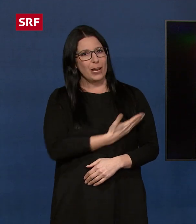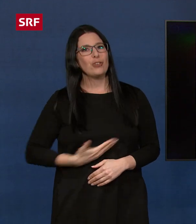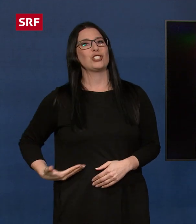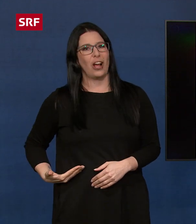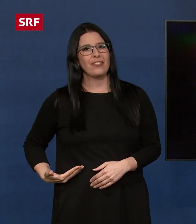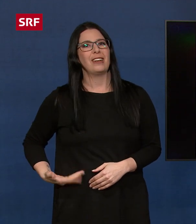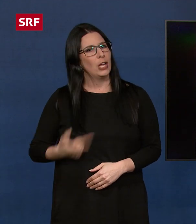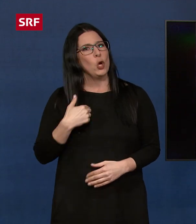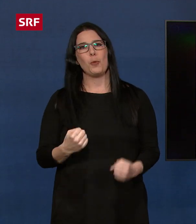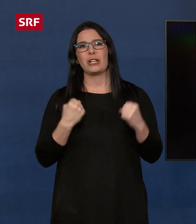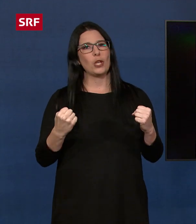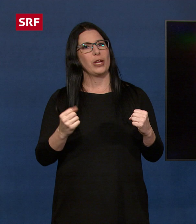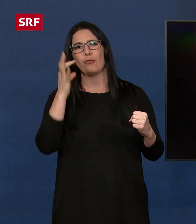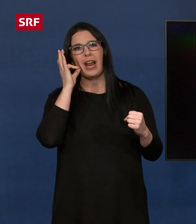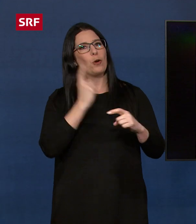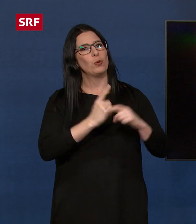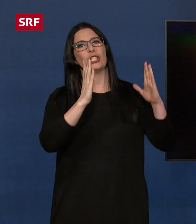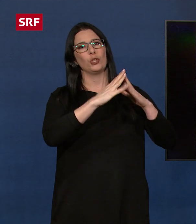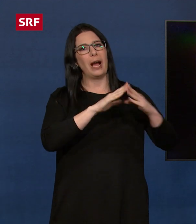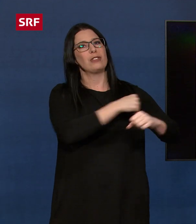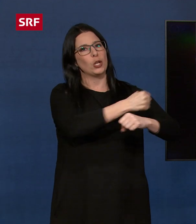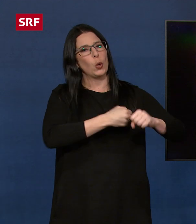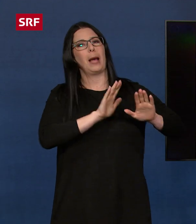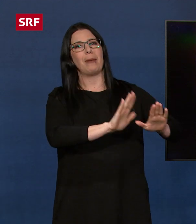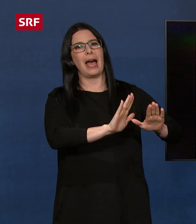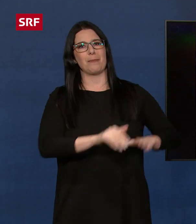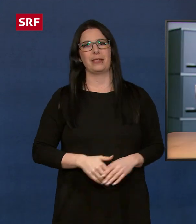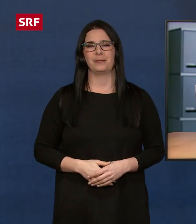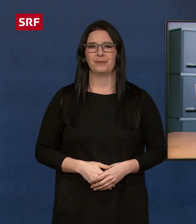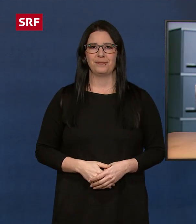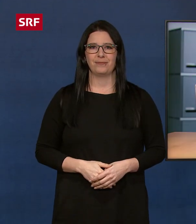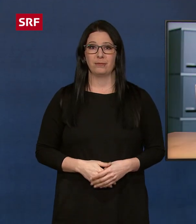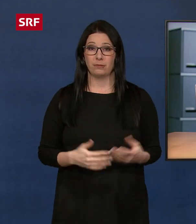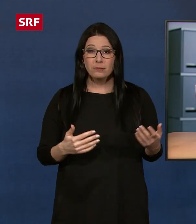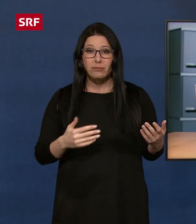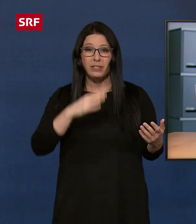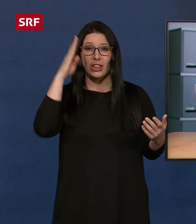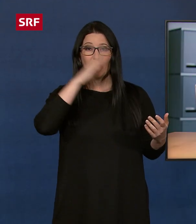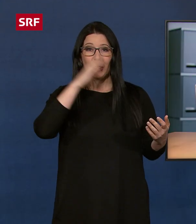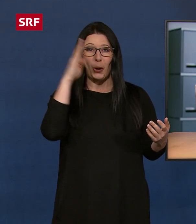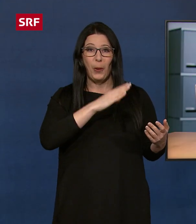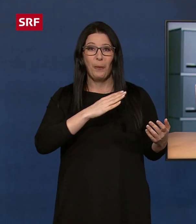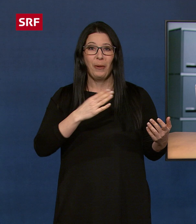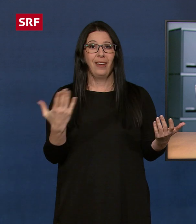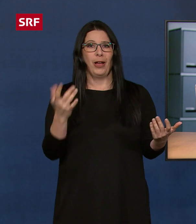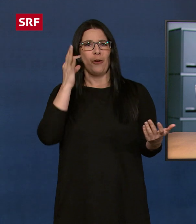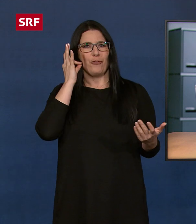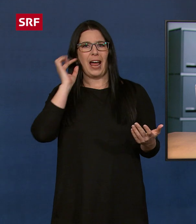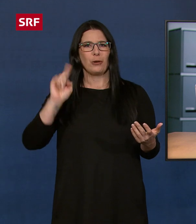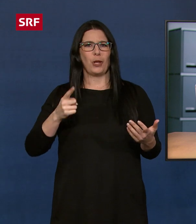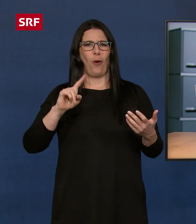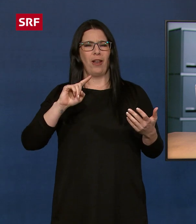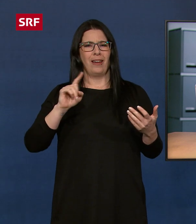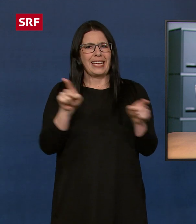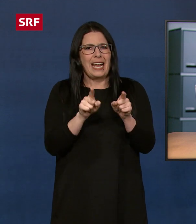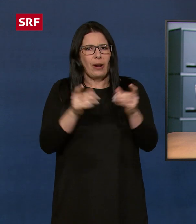Ich bin also überzeugt, eine Frau gehört in die Küche und in den Haushalt. Ich finde es mega dumm, weil ich finde, Frauen sollten genau gleich